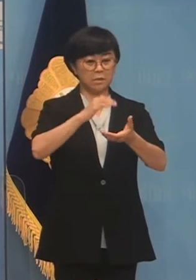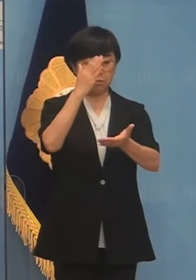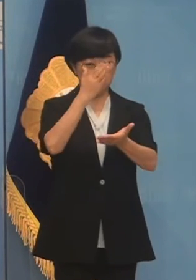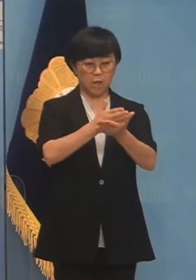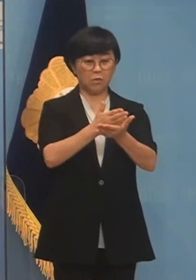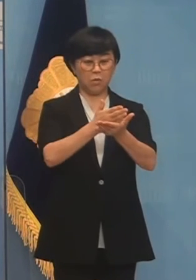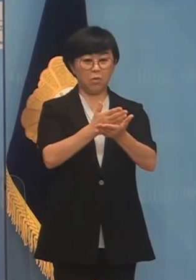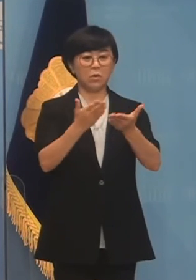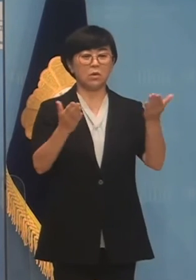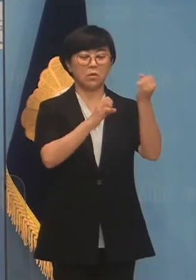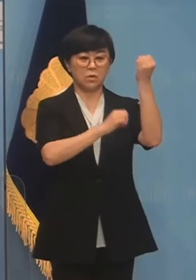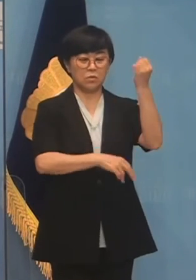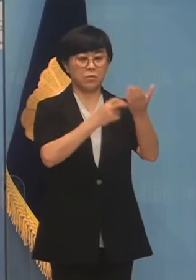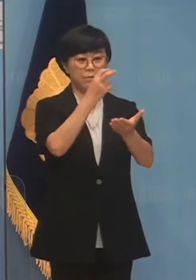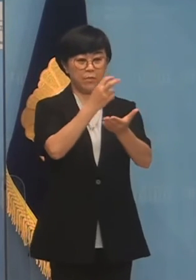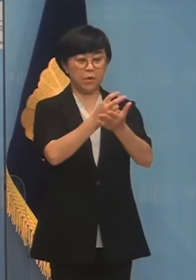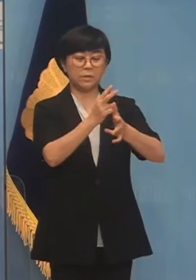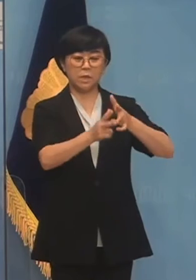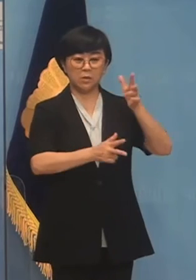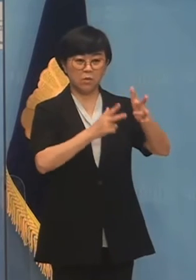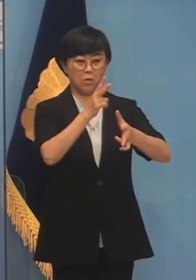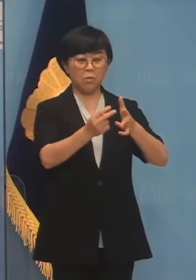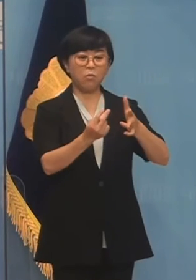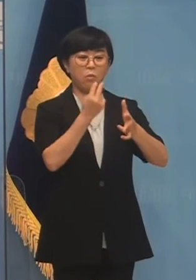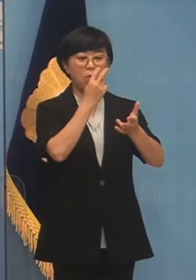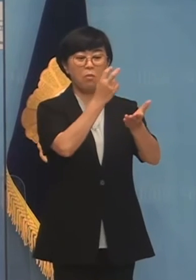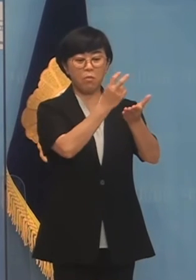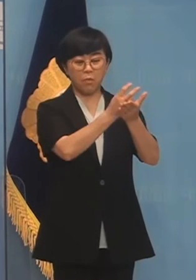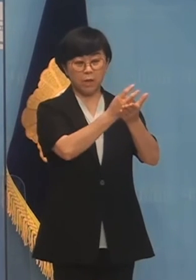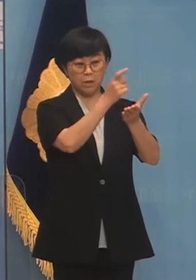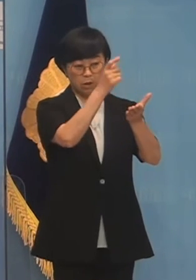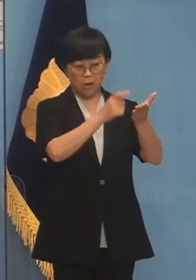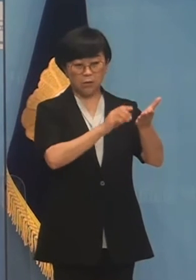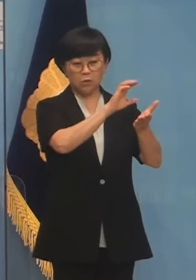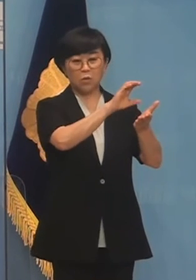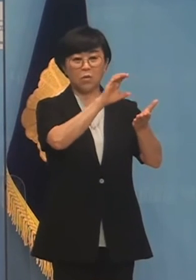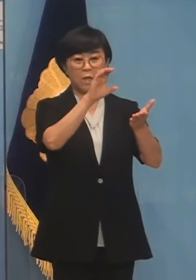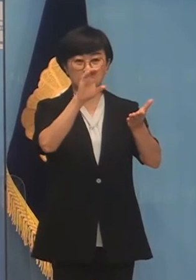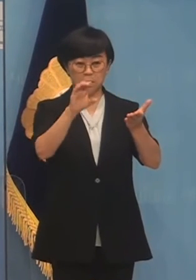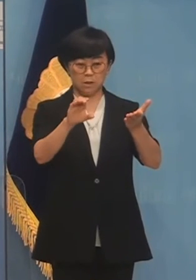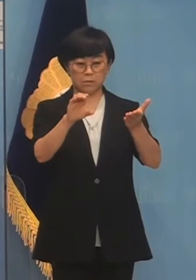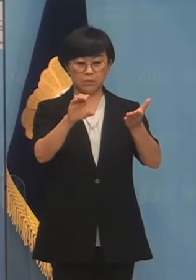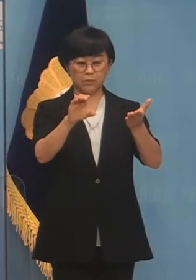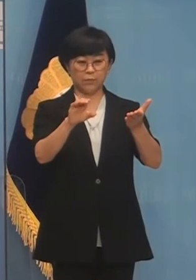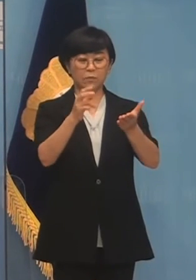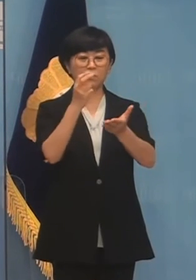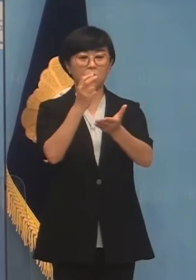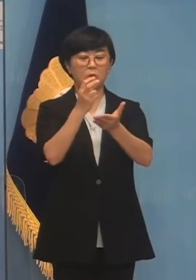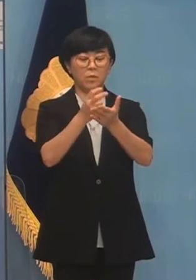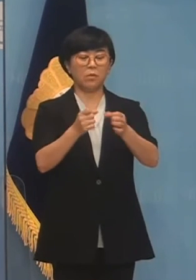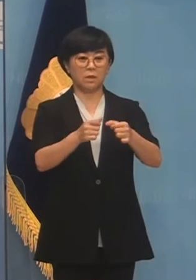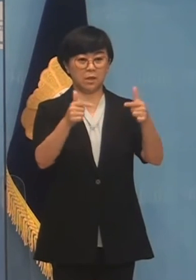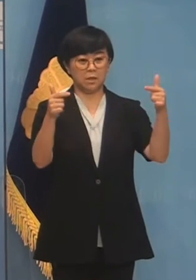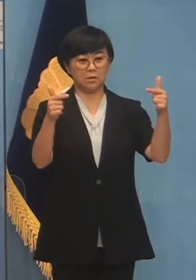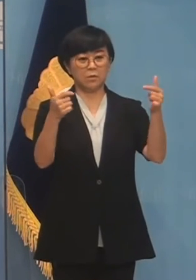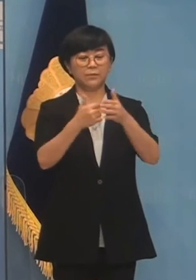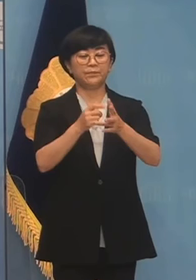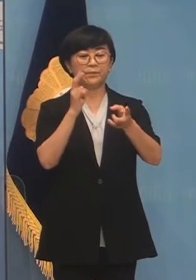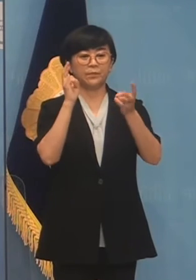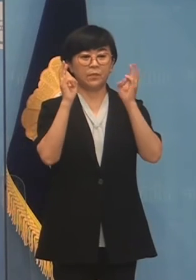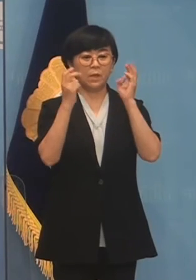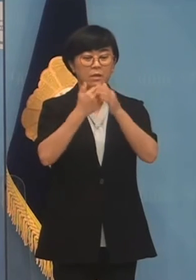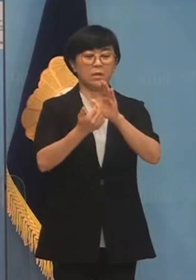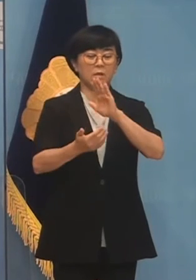아니라 근로기준법, 산재보험법상의 직업성 질병으로 범위를 확대해